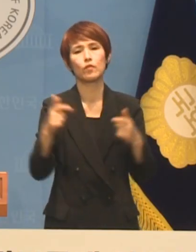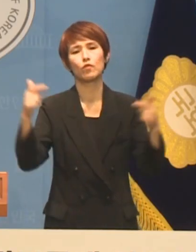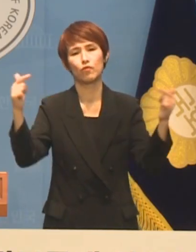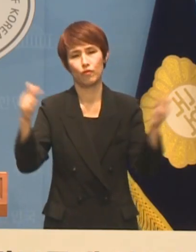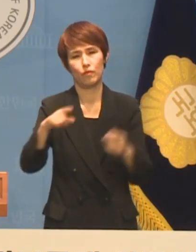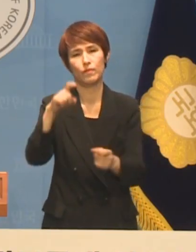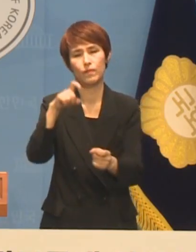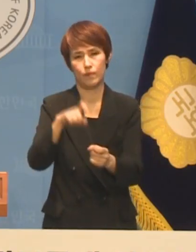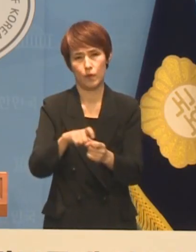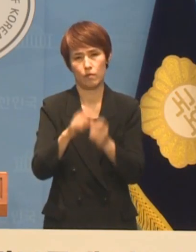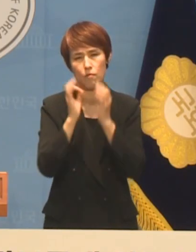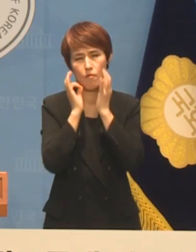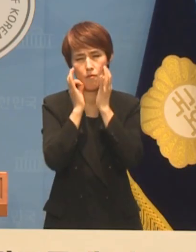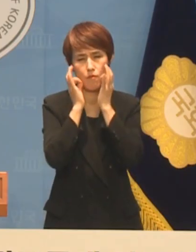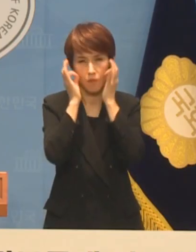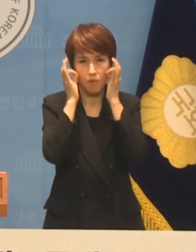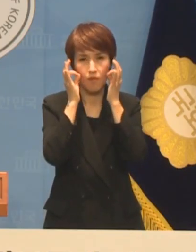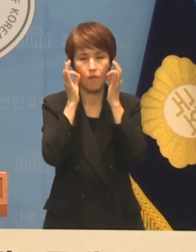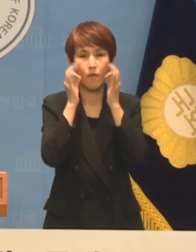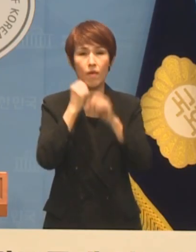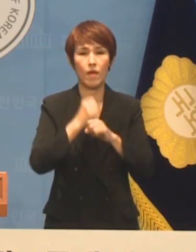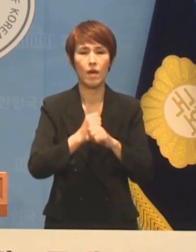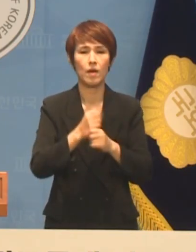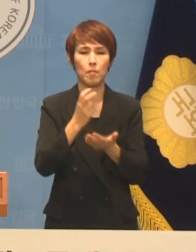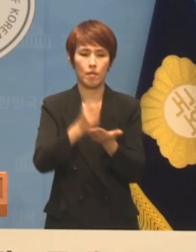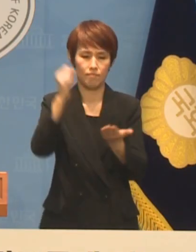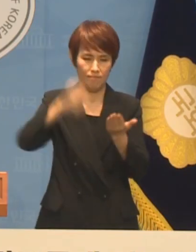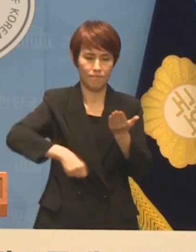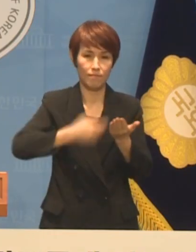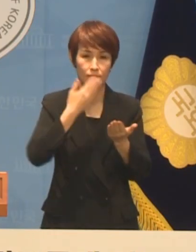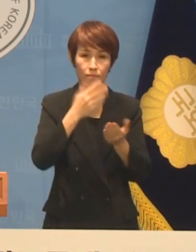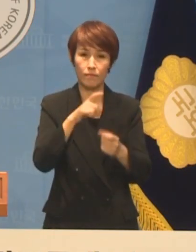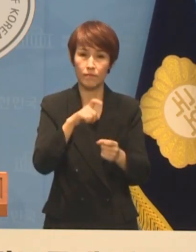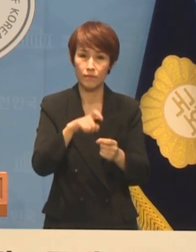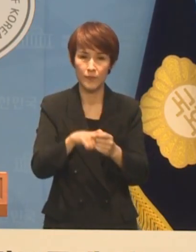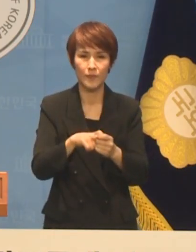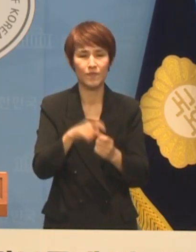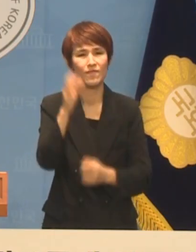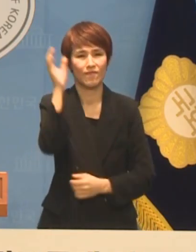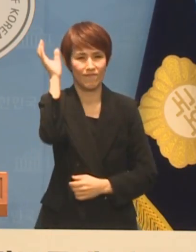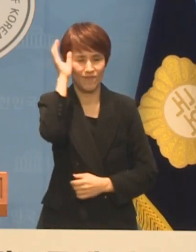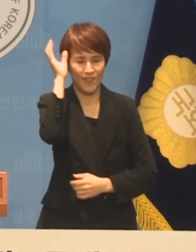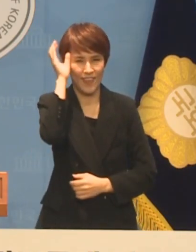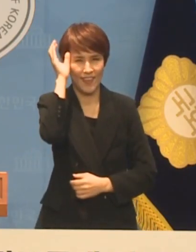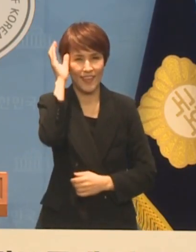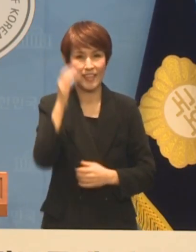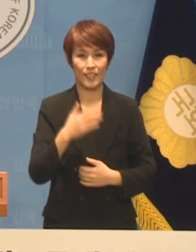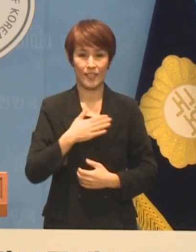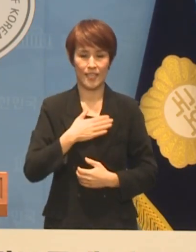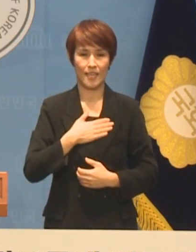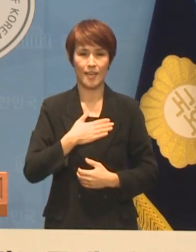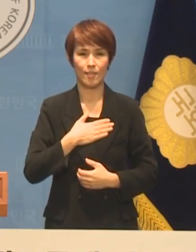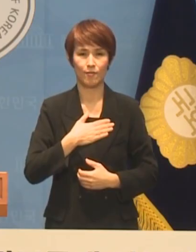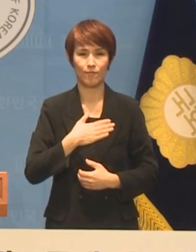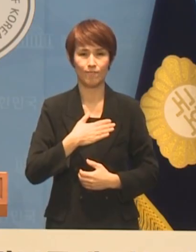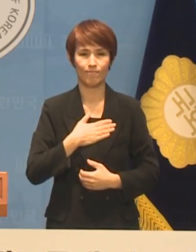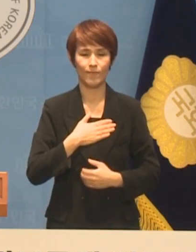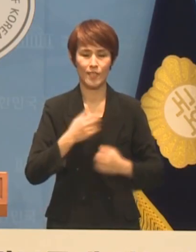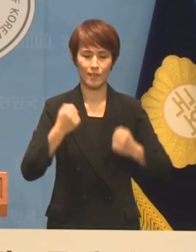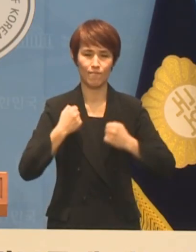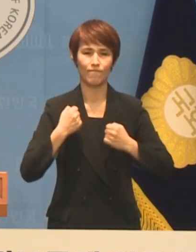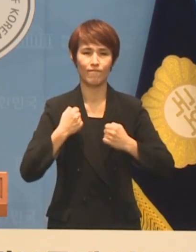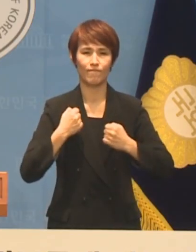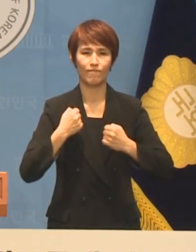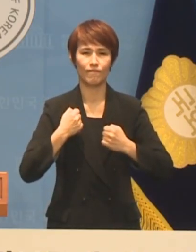아낌없는 노력으로 법안이 꼭 통과시킬 수 있도록 기대하고 미력 하나마 저에게도 힘 보탤 수